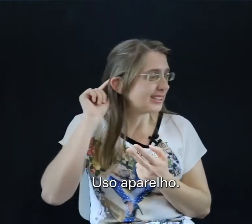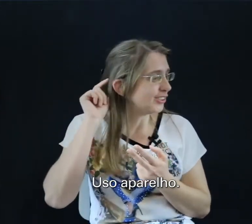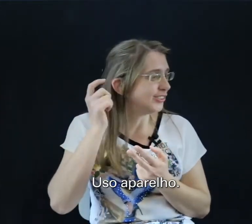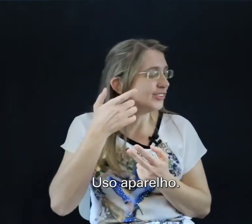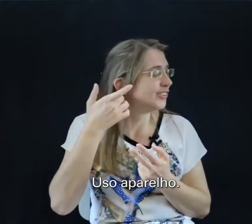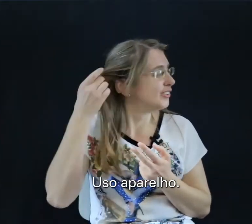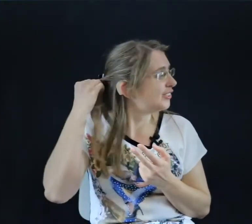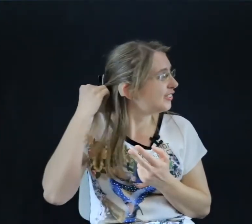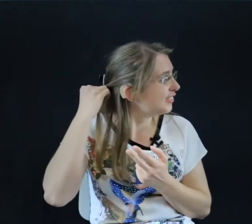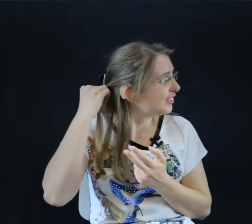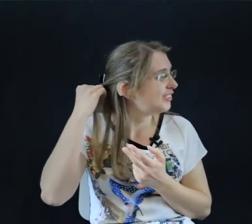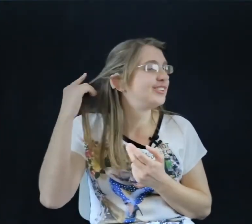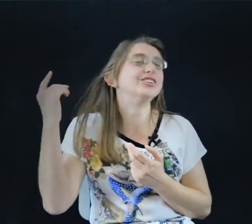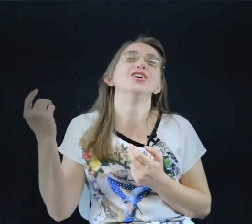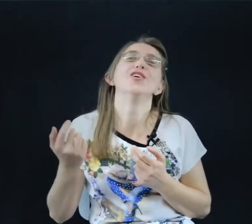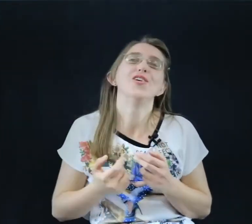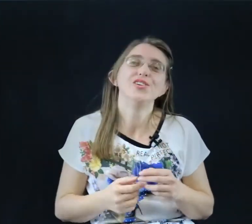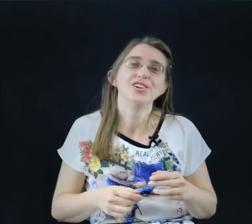Aparelho.